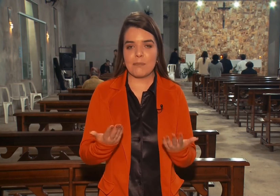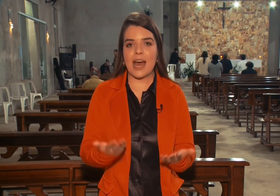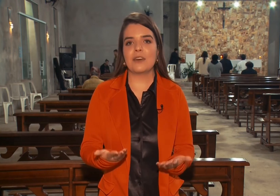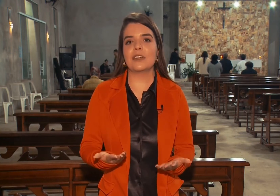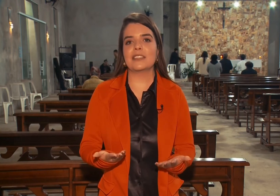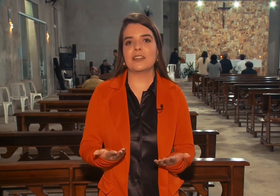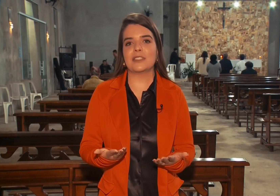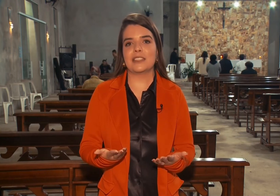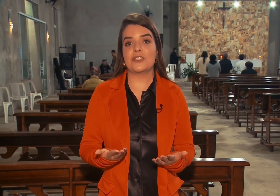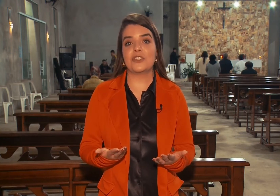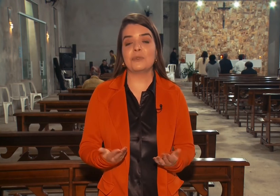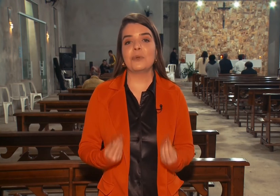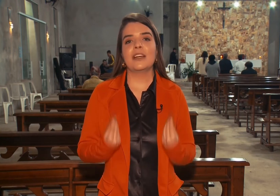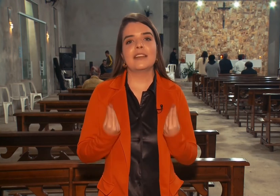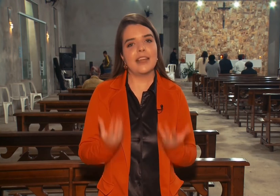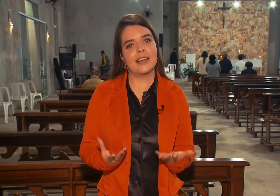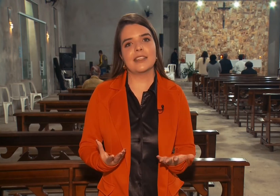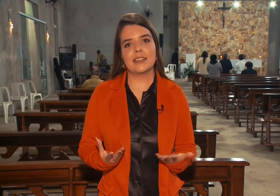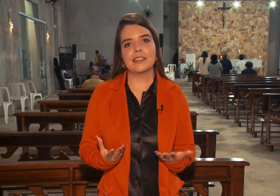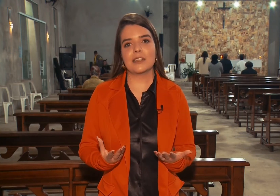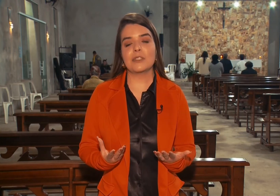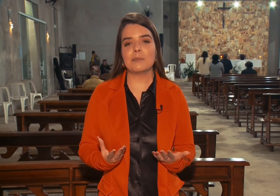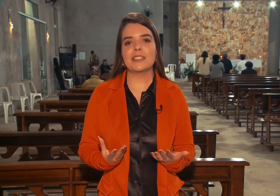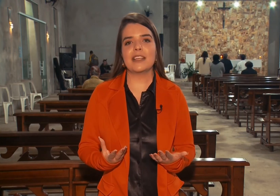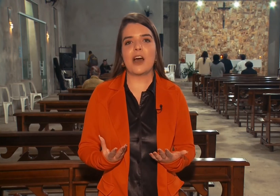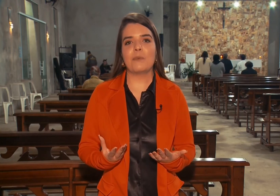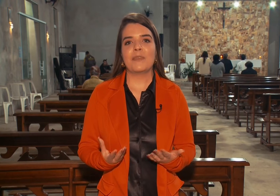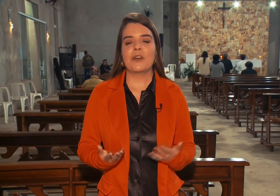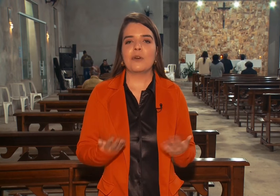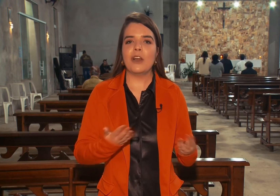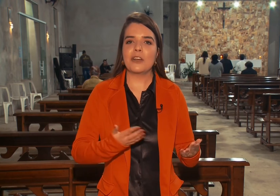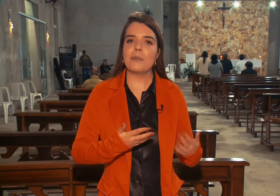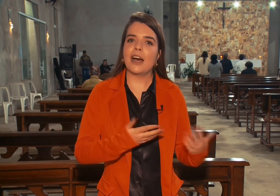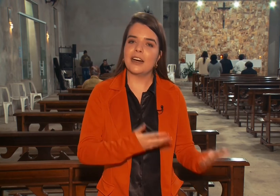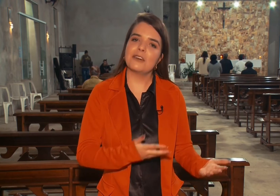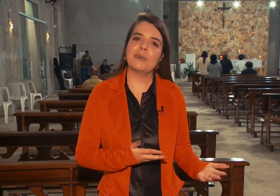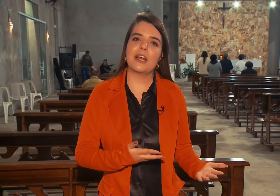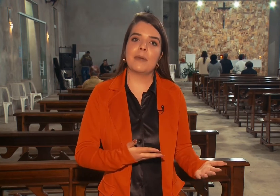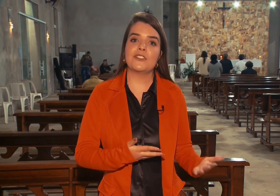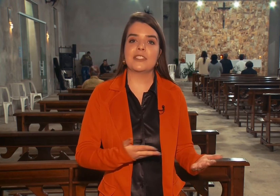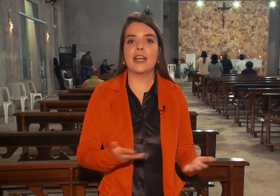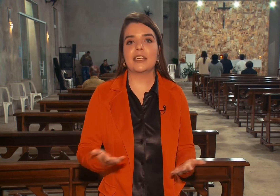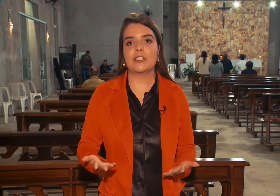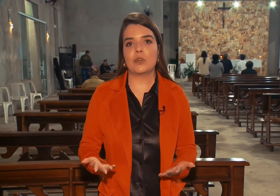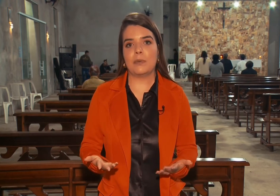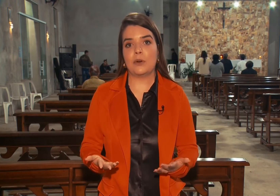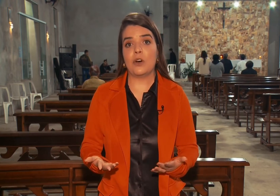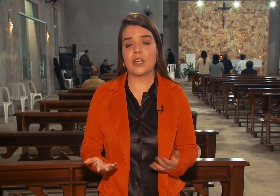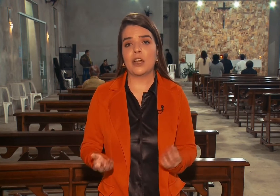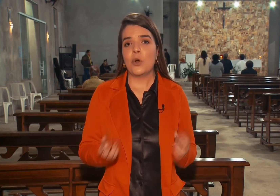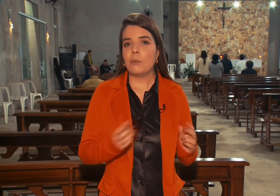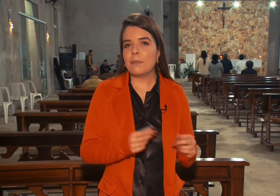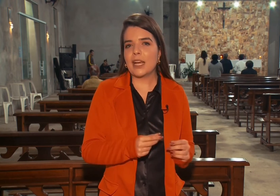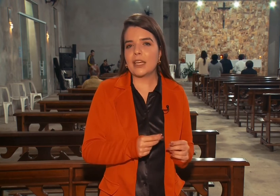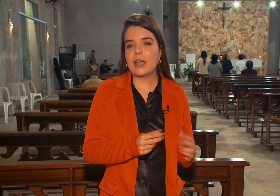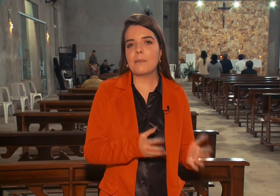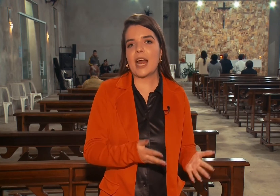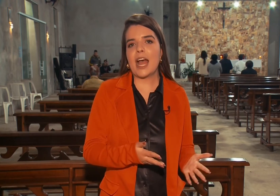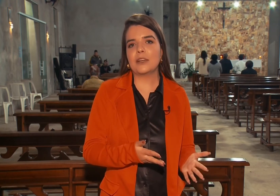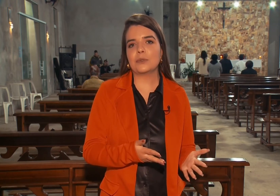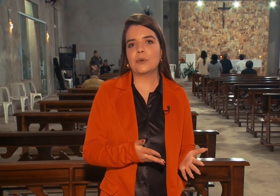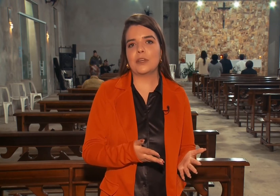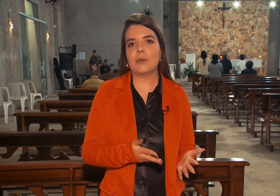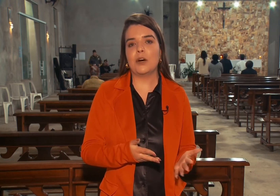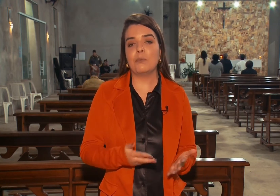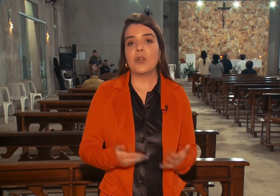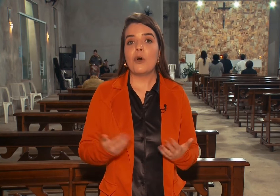você, pároco que está nos assistindo, dê essa atenção especial. Coloque uma rampa na parte externa da sua paróquia, uma plaquinha em